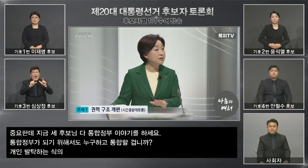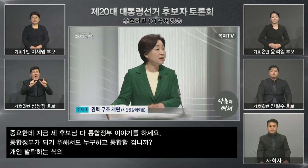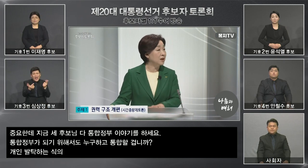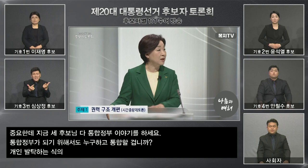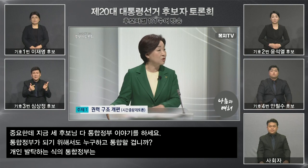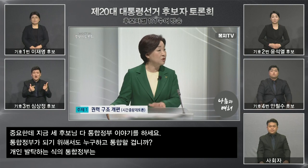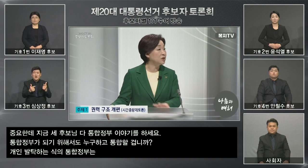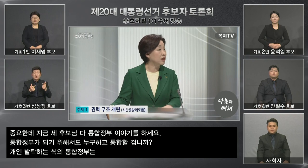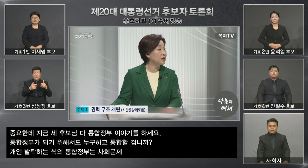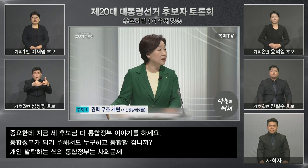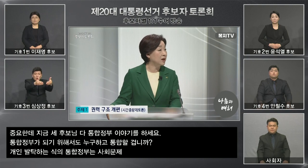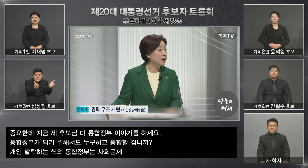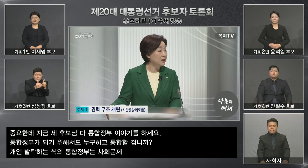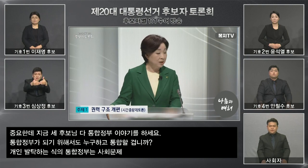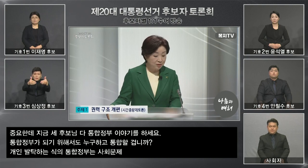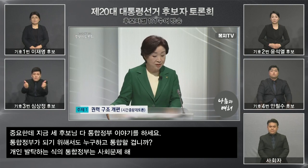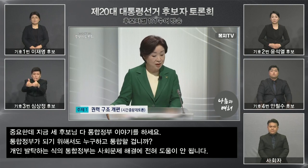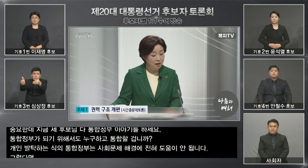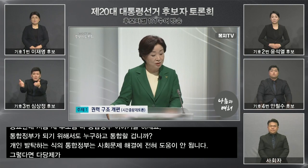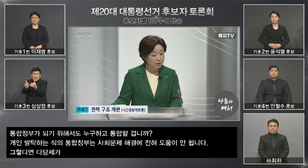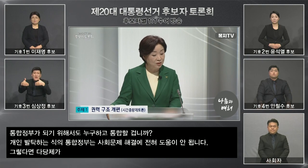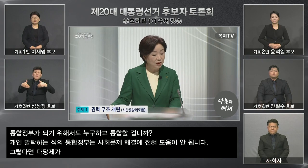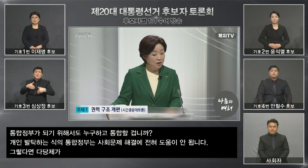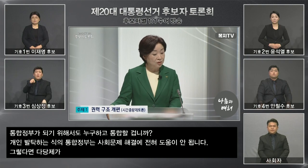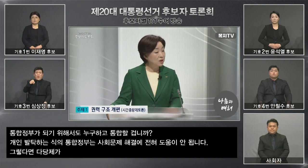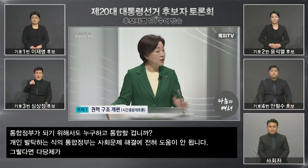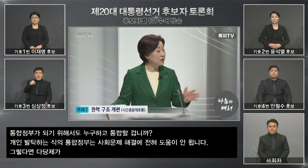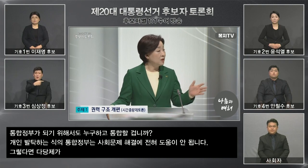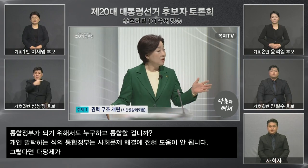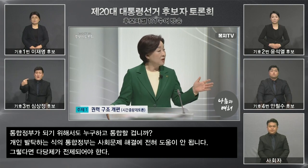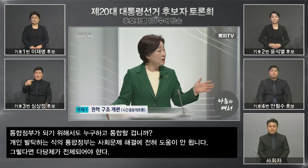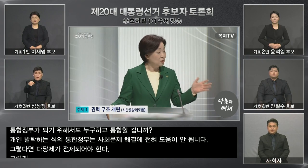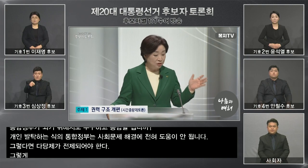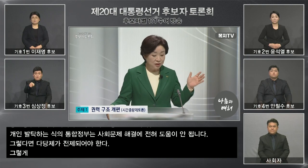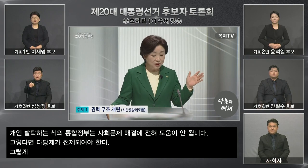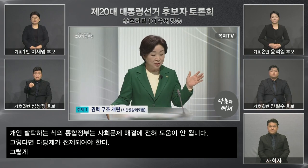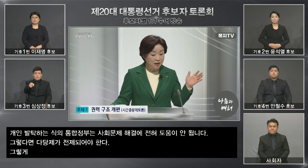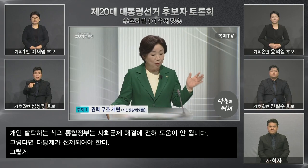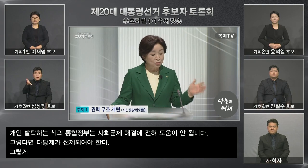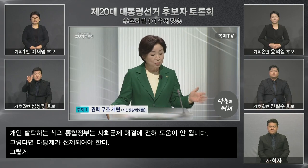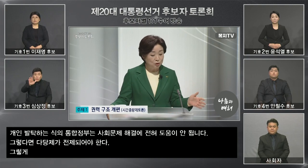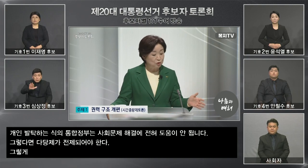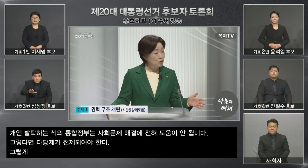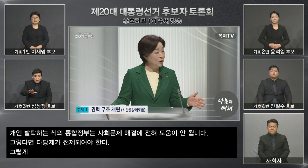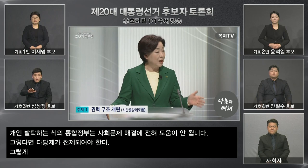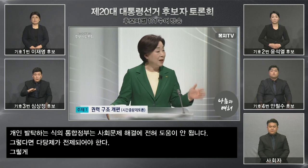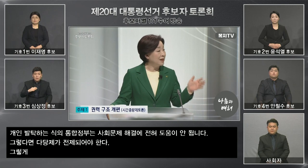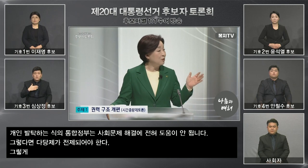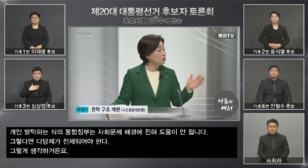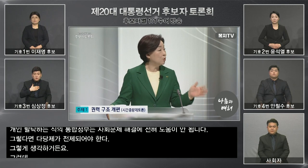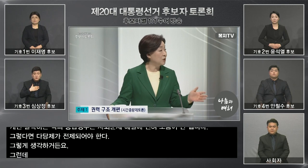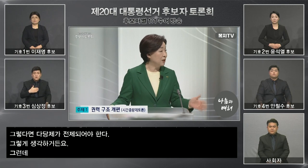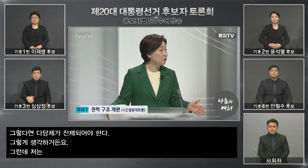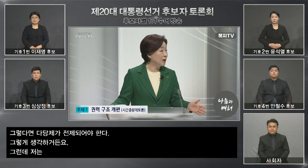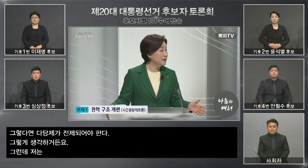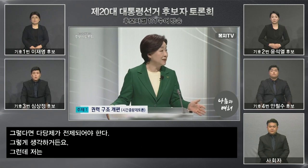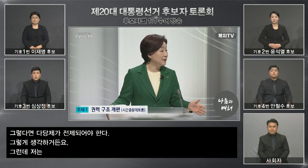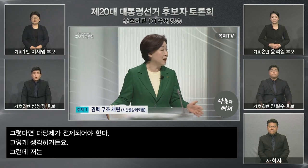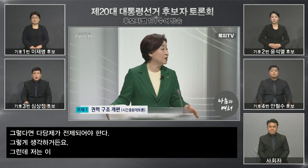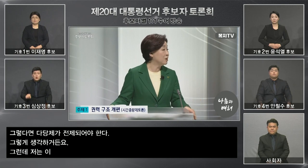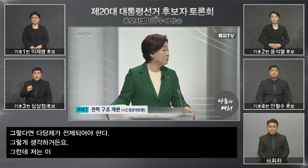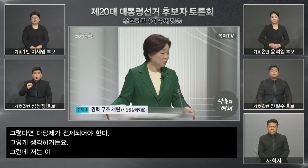다당제가 전제돼야 된다. 그렇게 생각하거든요. 그런데 저는 이 다원적 민주주의와 후보